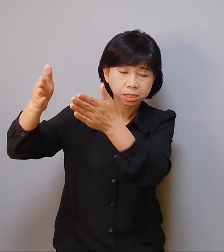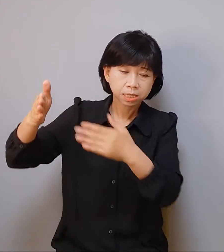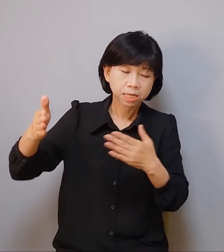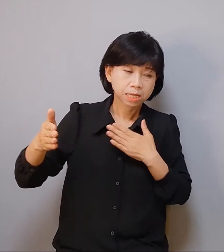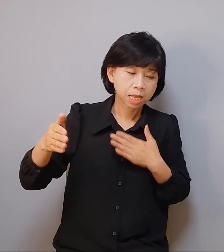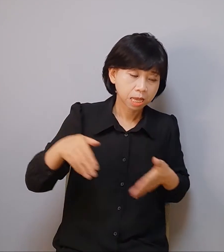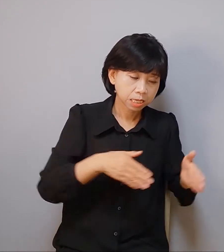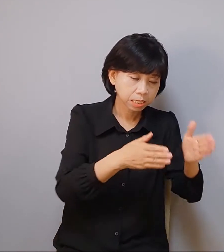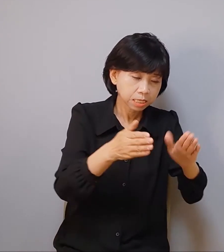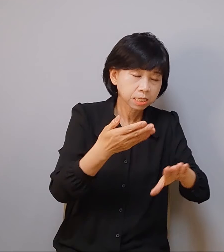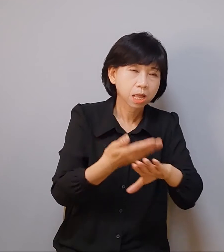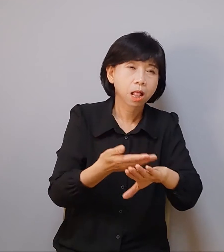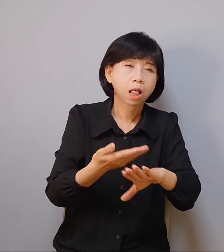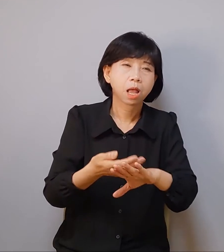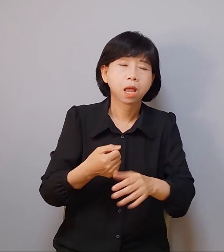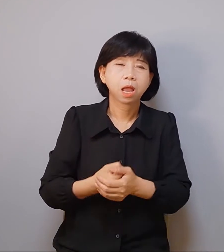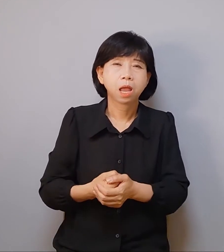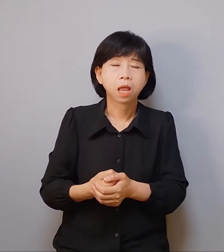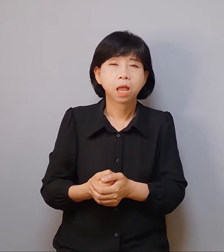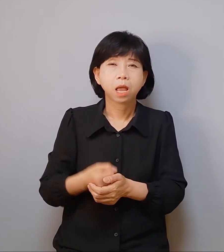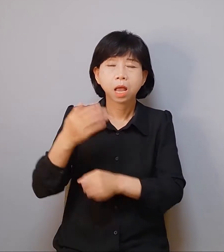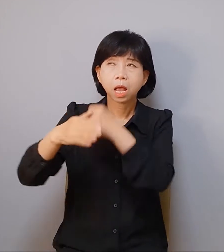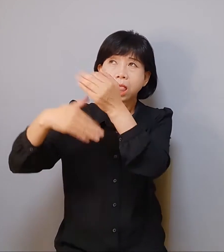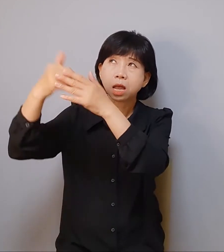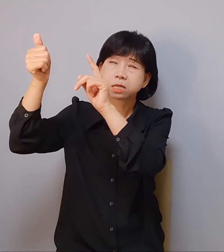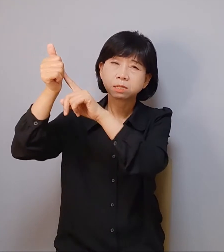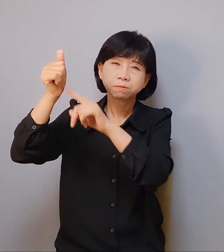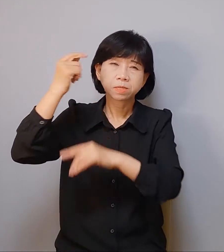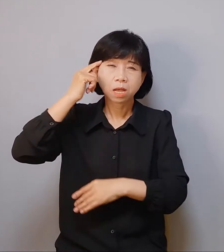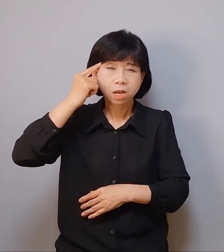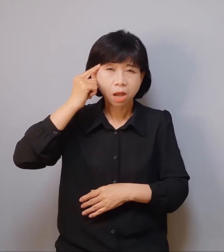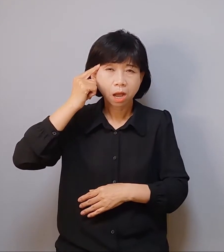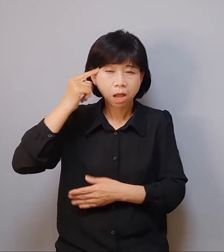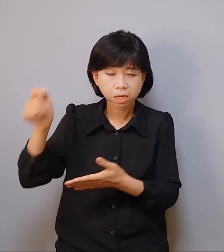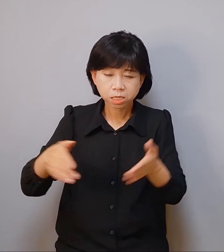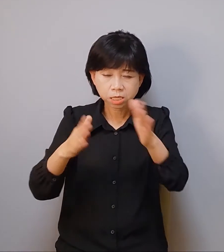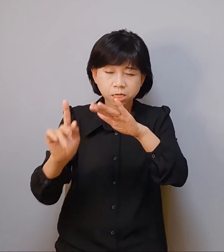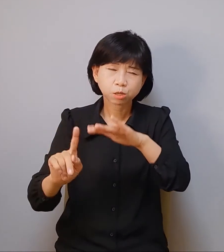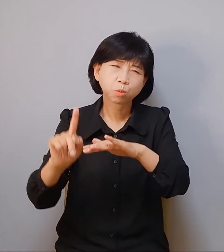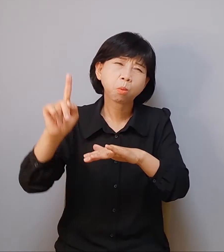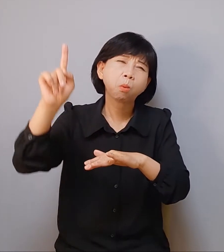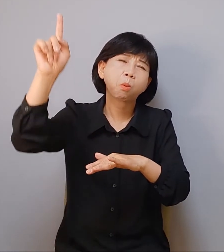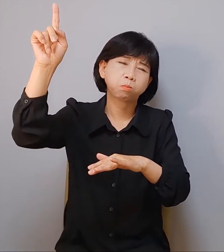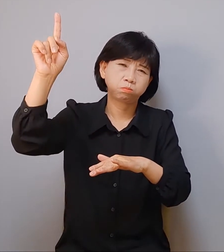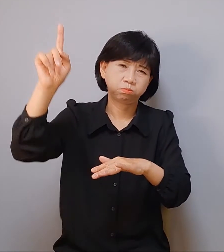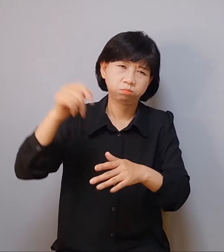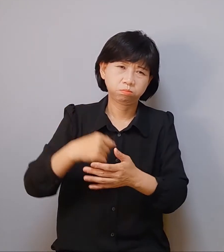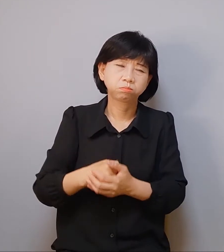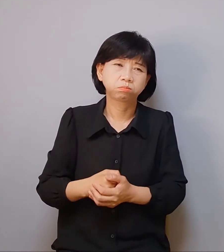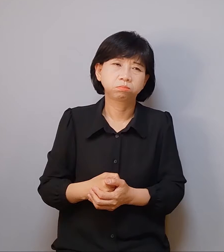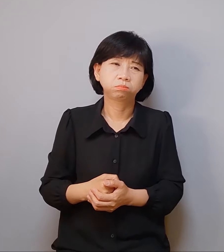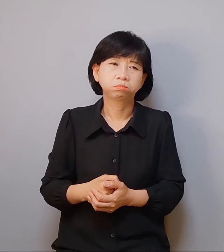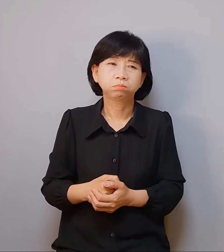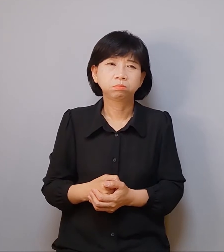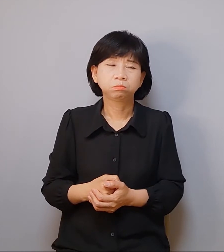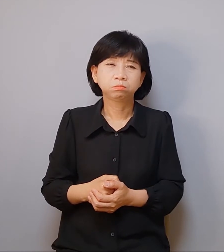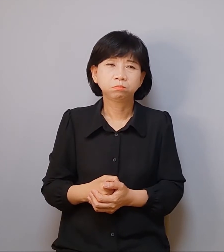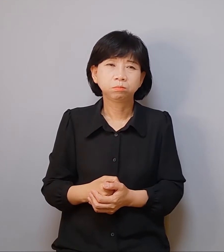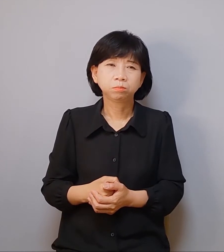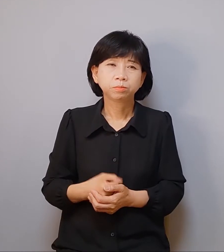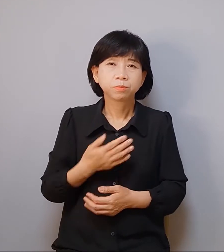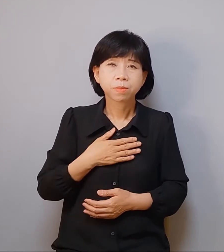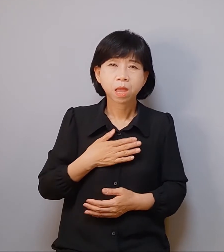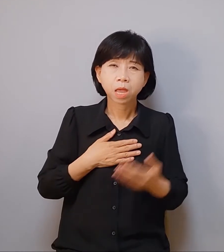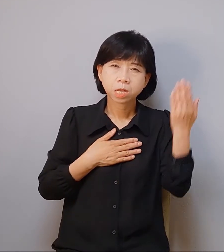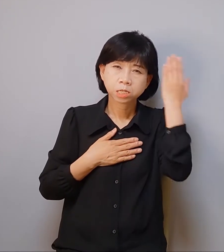너희의 길보다 높으며 내 생각은 너희의 생각보다 높음이니라. 아멘. 내 지식, 내